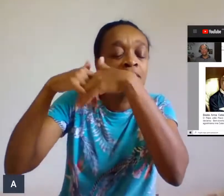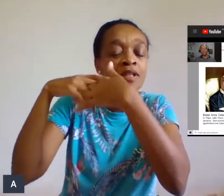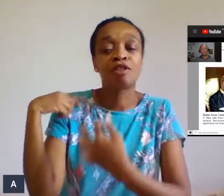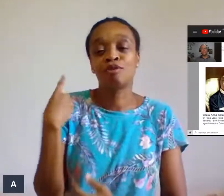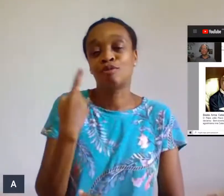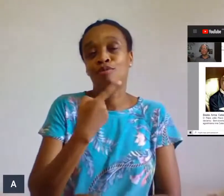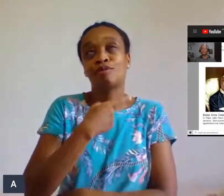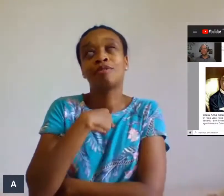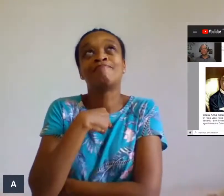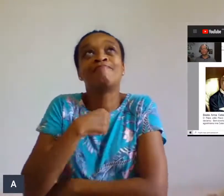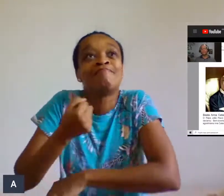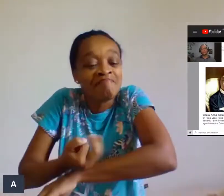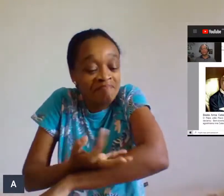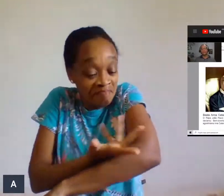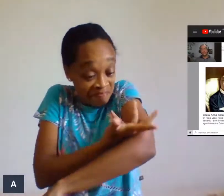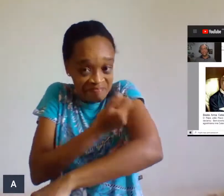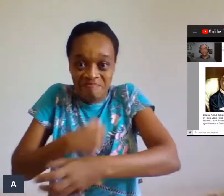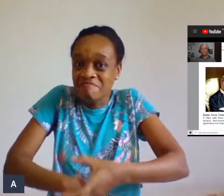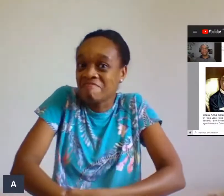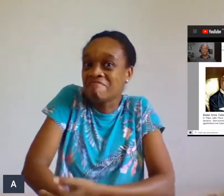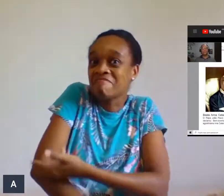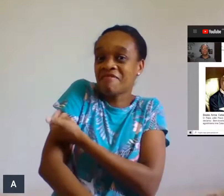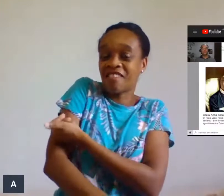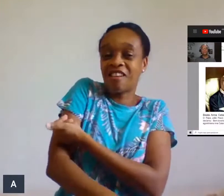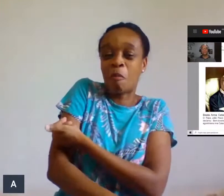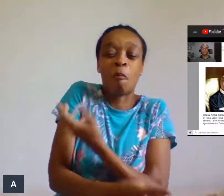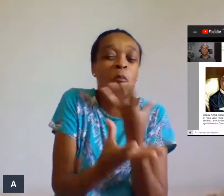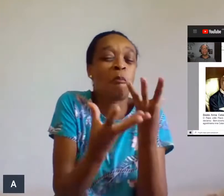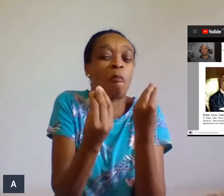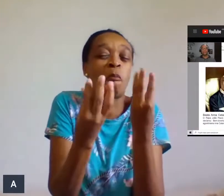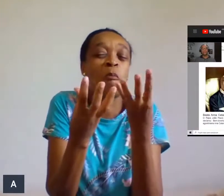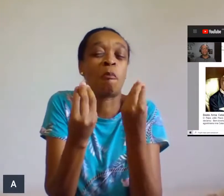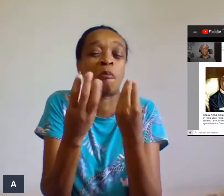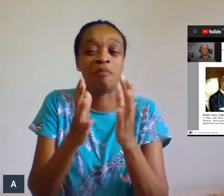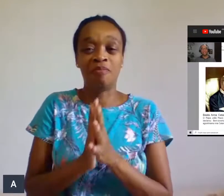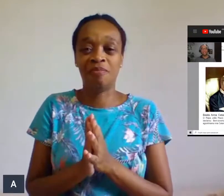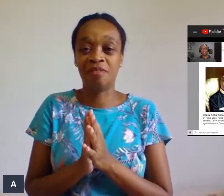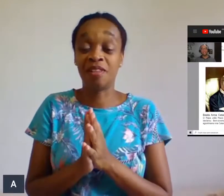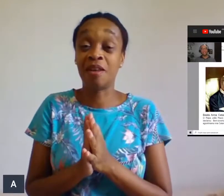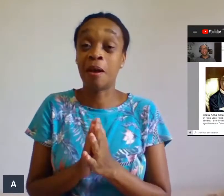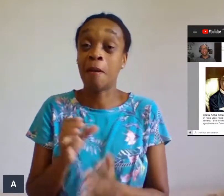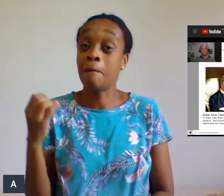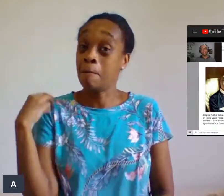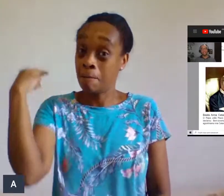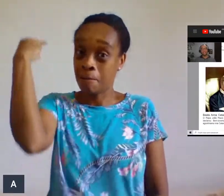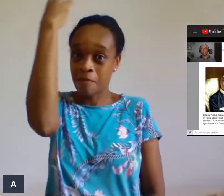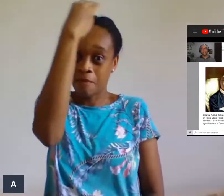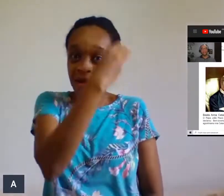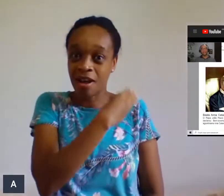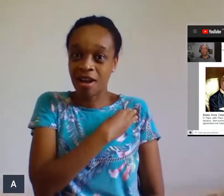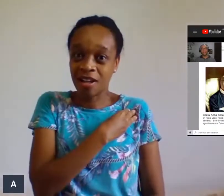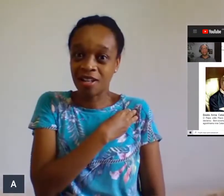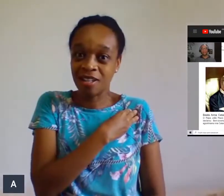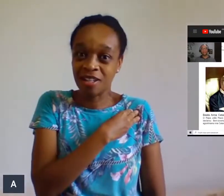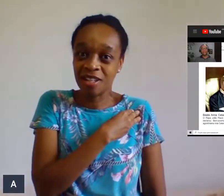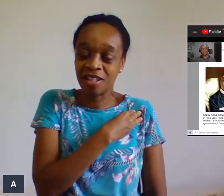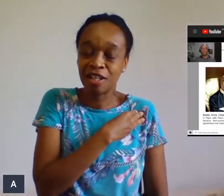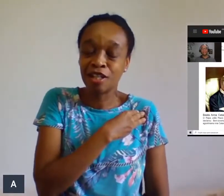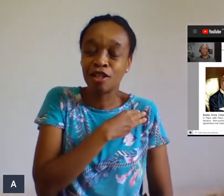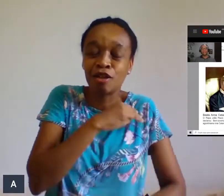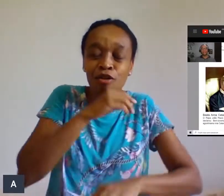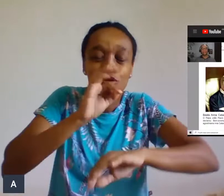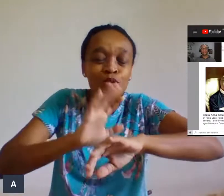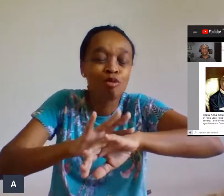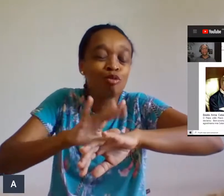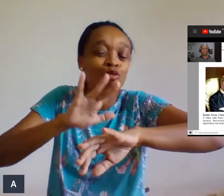quanta emoção, quanta emoção. Nossa Senhora, sobre a luz gloriosa